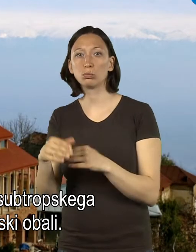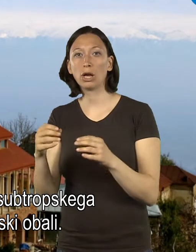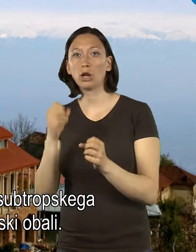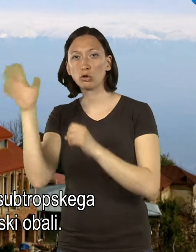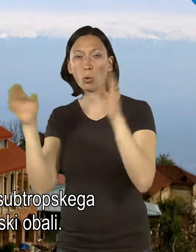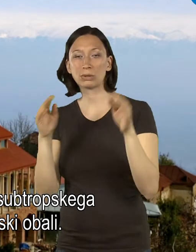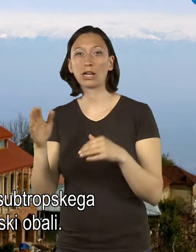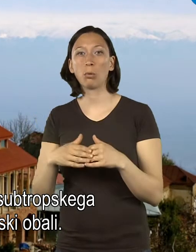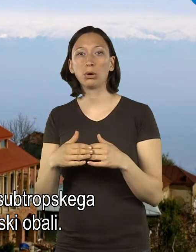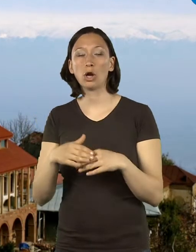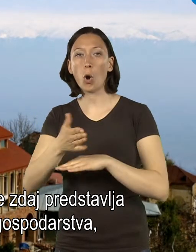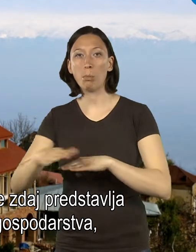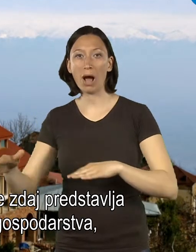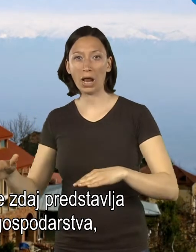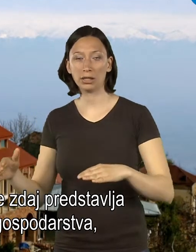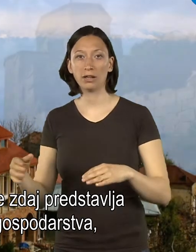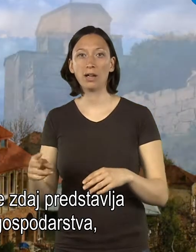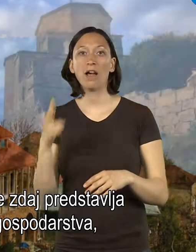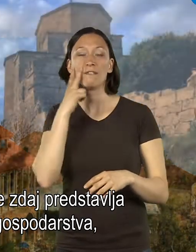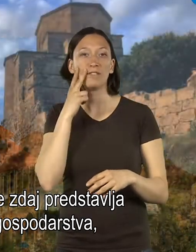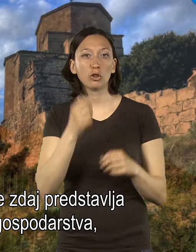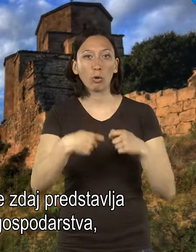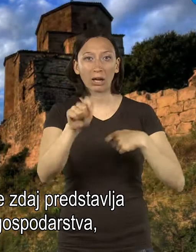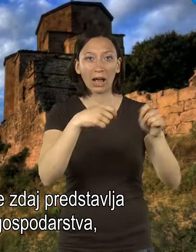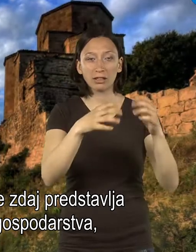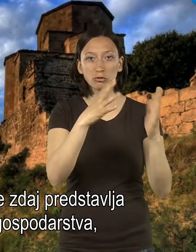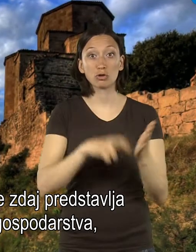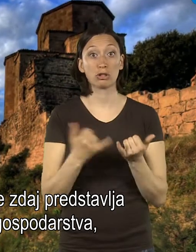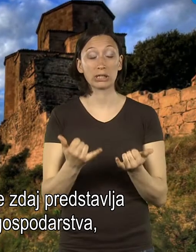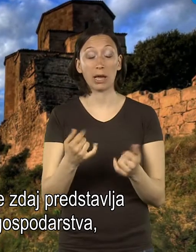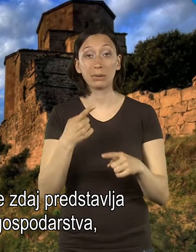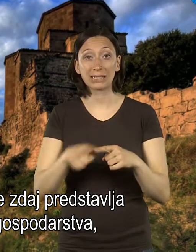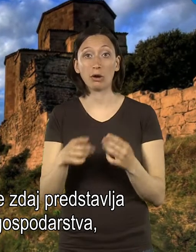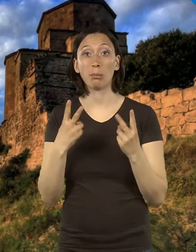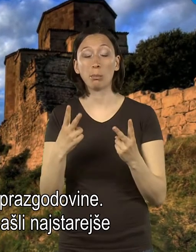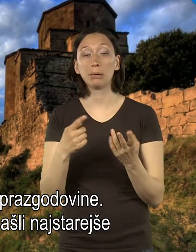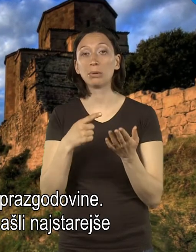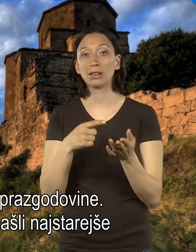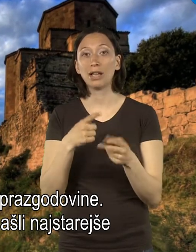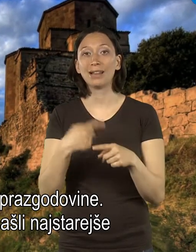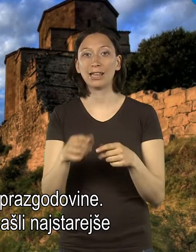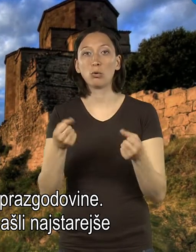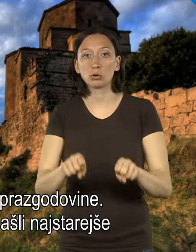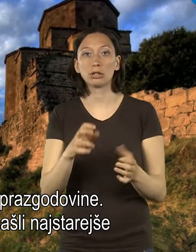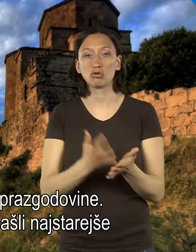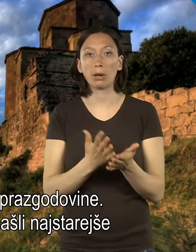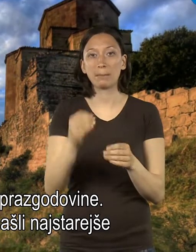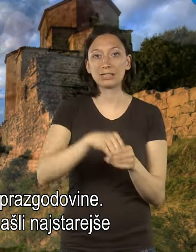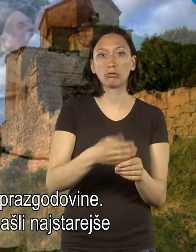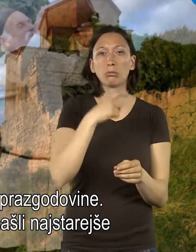obali. Vinogradništvo, ki še zdaj predstavlja pomemben del gospodarstva, je prisotno že od prazgodovine. Prav v